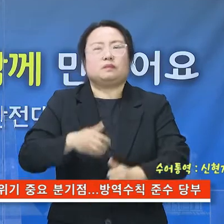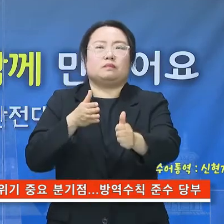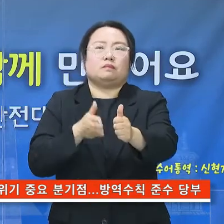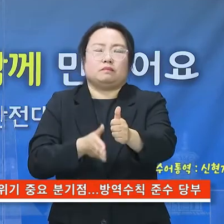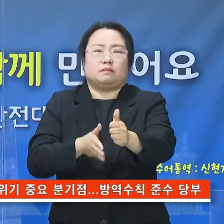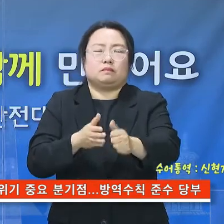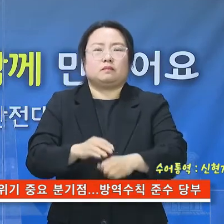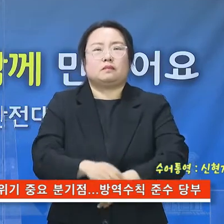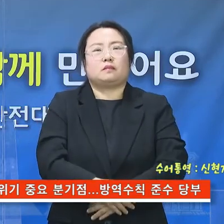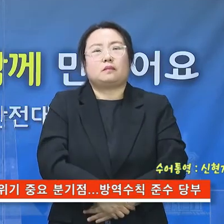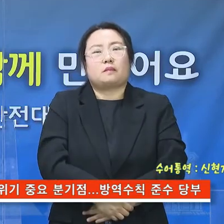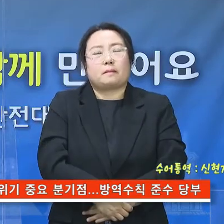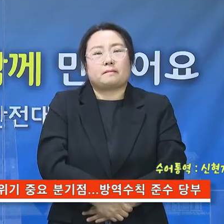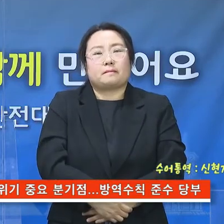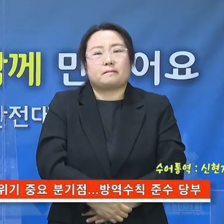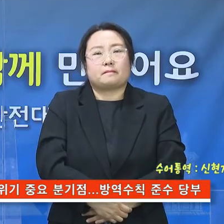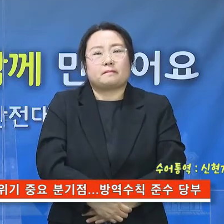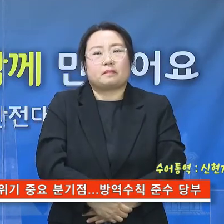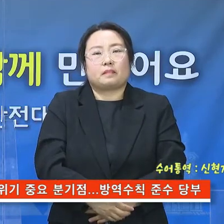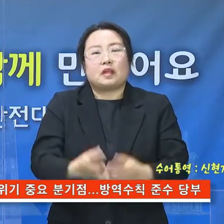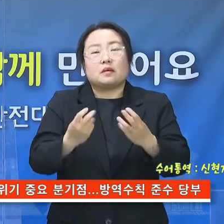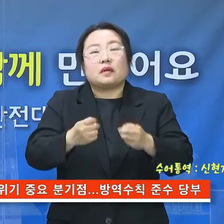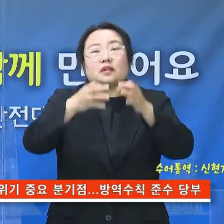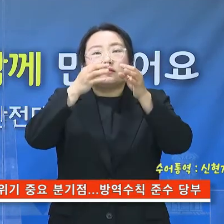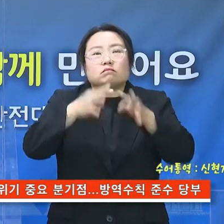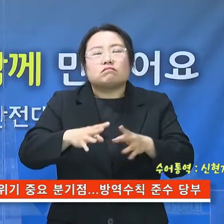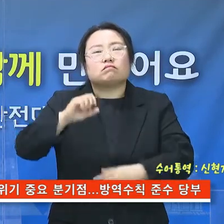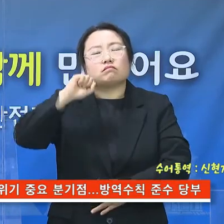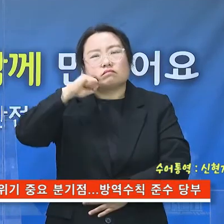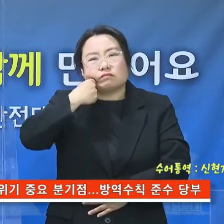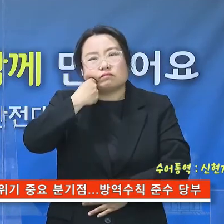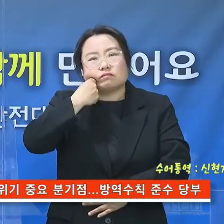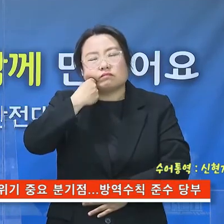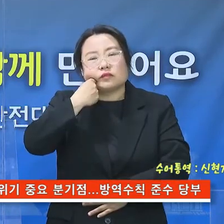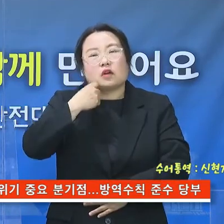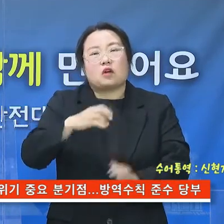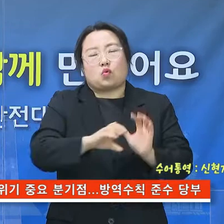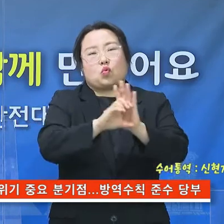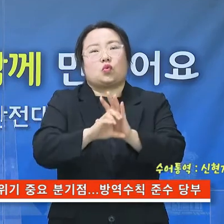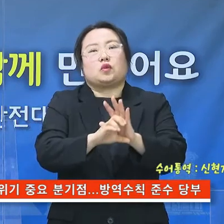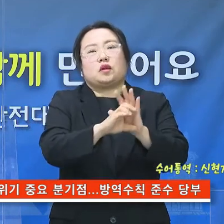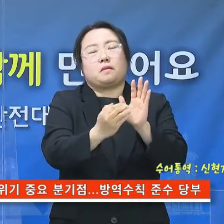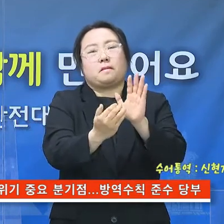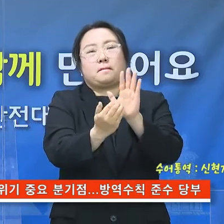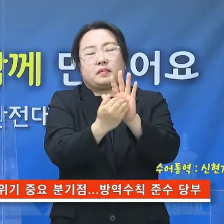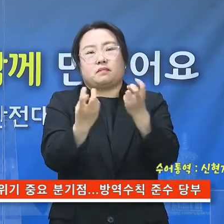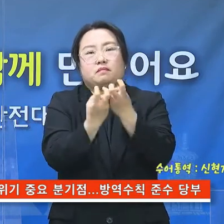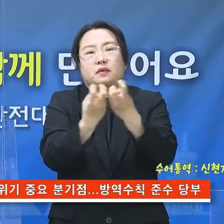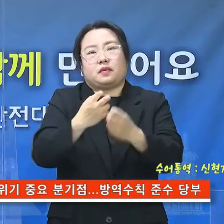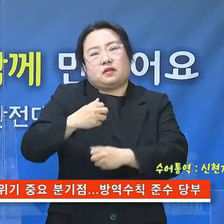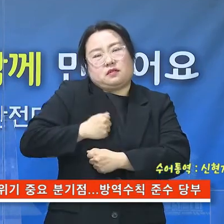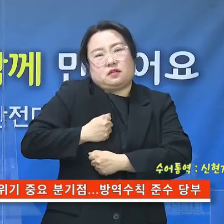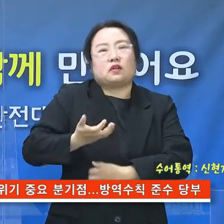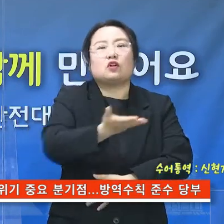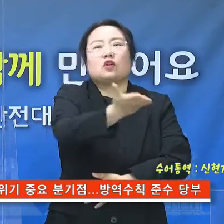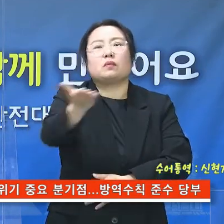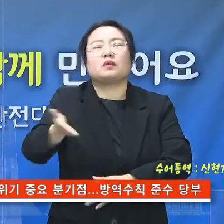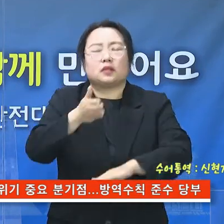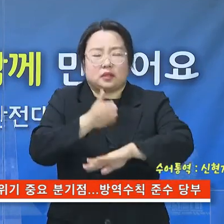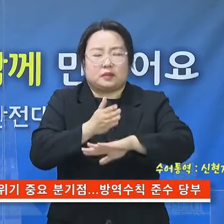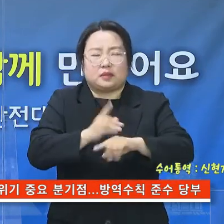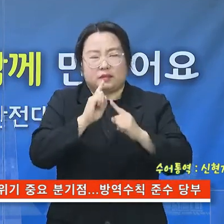호소 드립니다 많이 힘들고 어려운 상황에서도 방 내 수칙을 지켜 주신 시민 여러분들께 다시한번 깊은 감사의